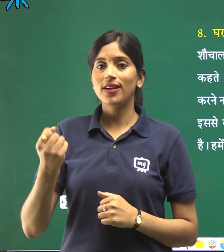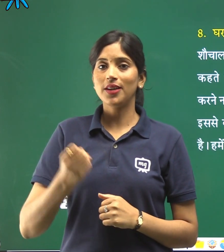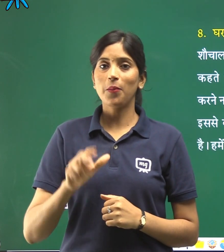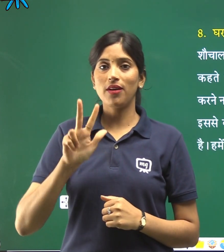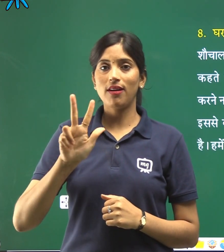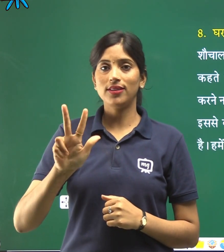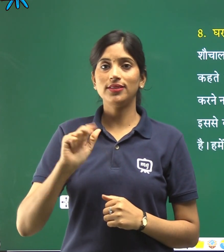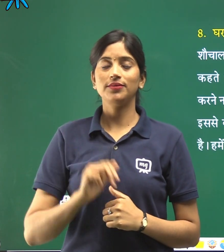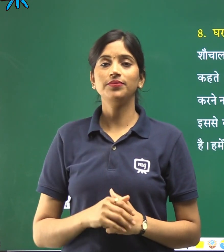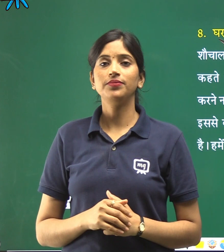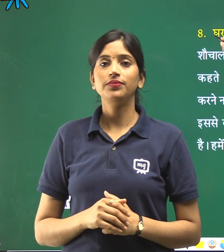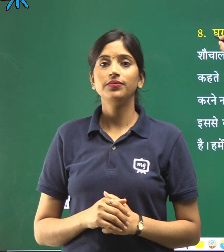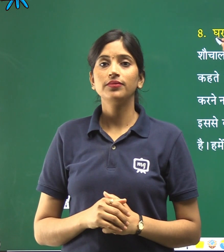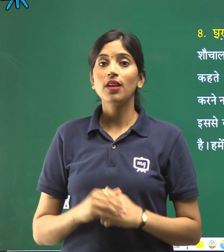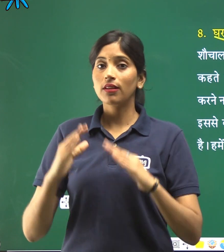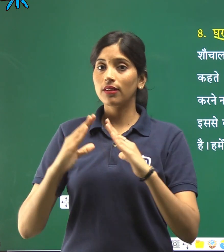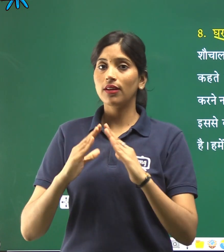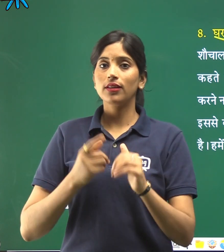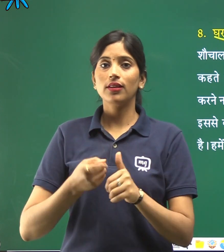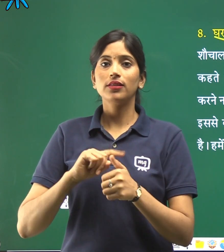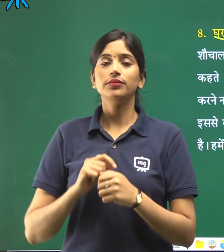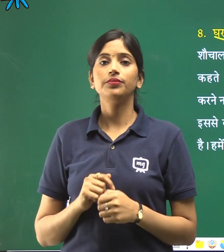नंबर 8, घर का